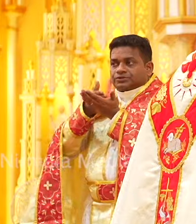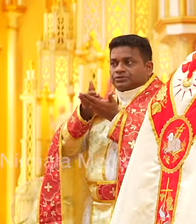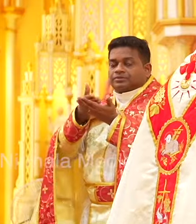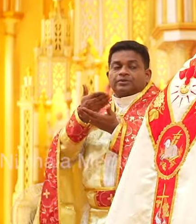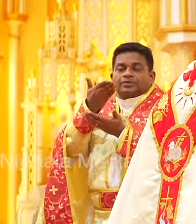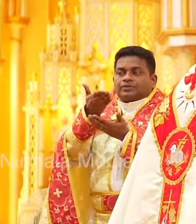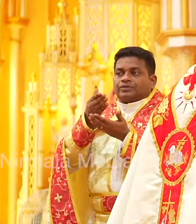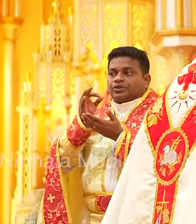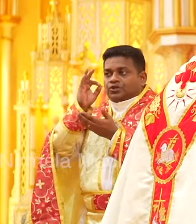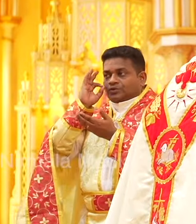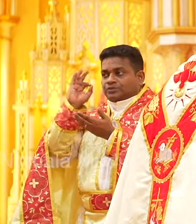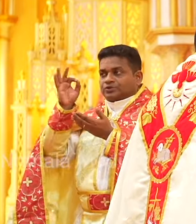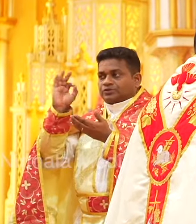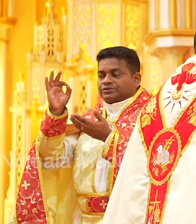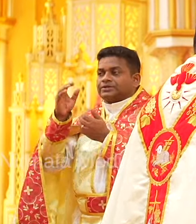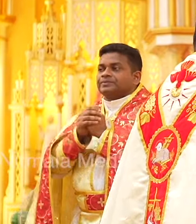നീ പ്രഘോഷിക്കുക.